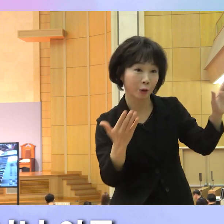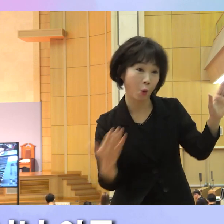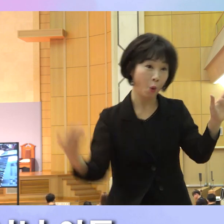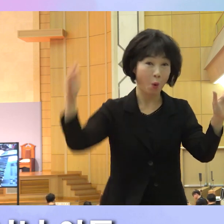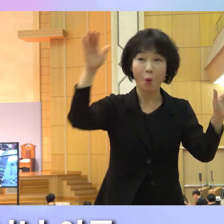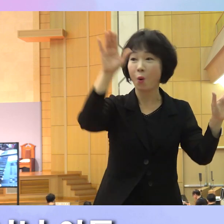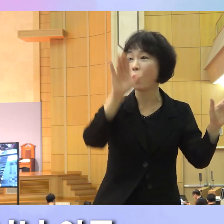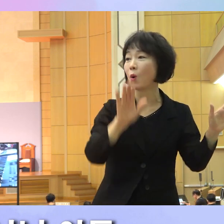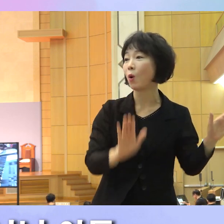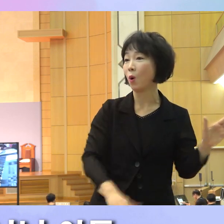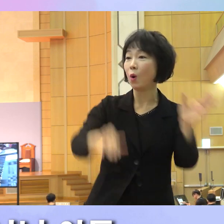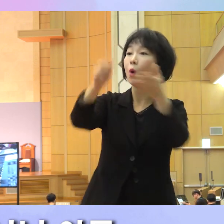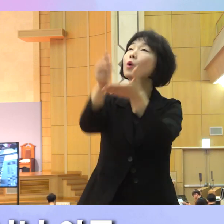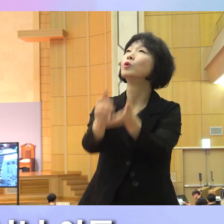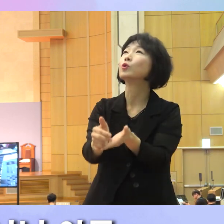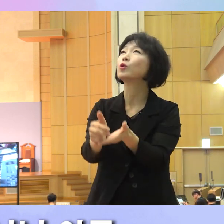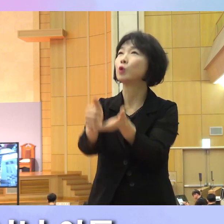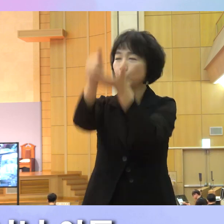지칠지라도